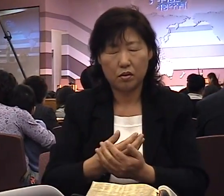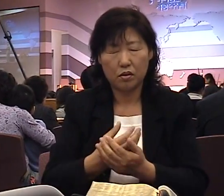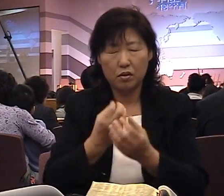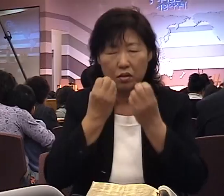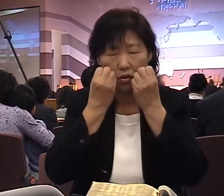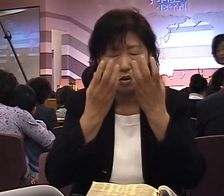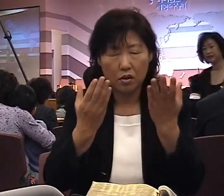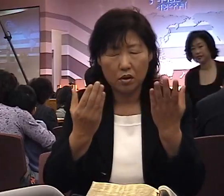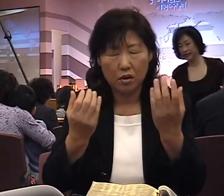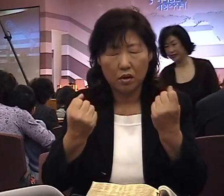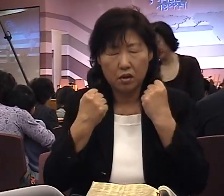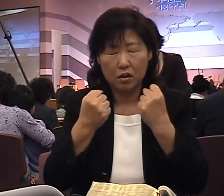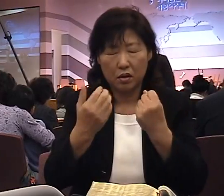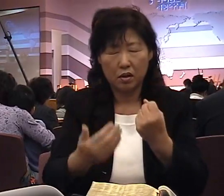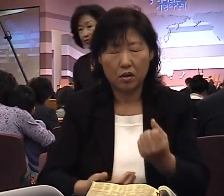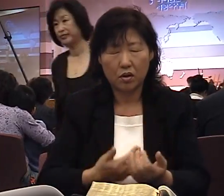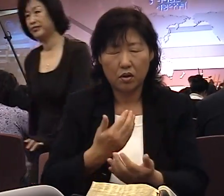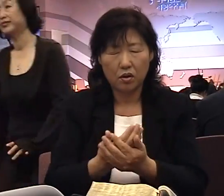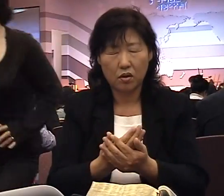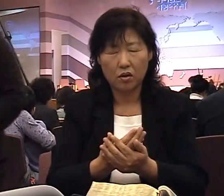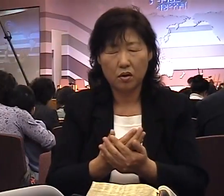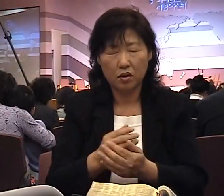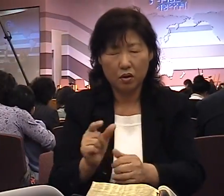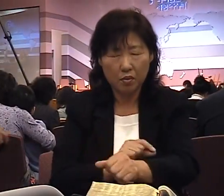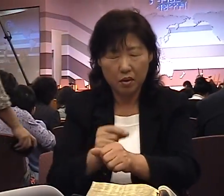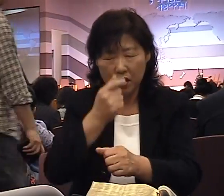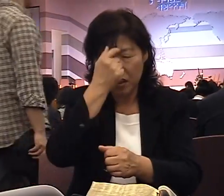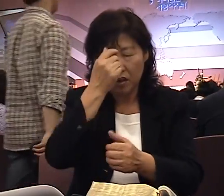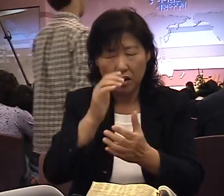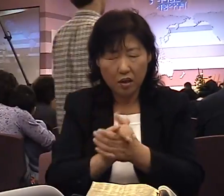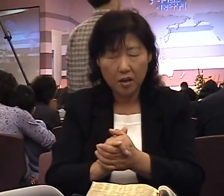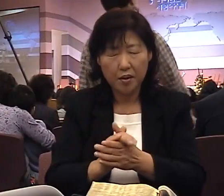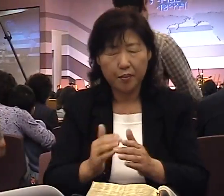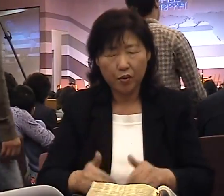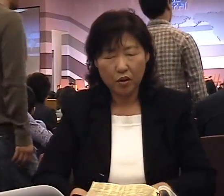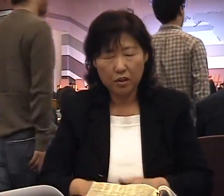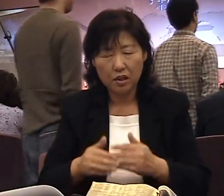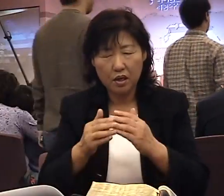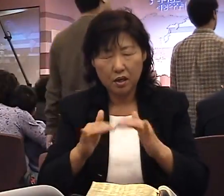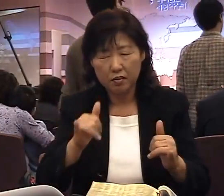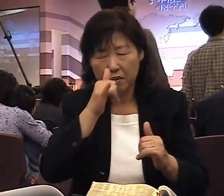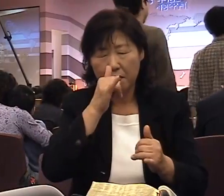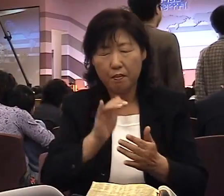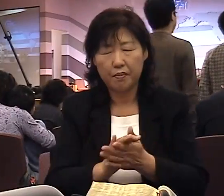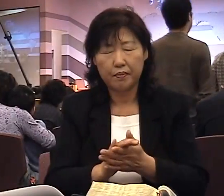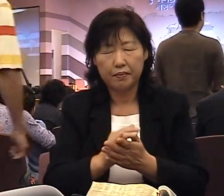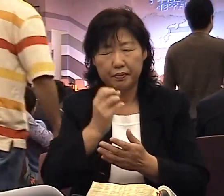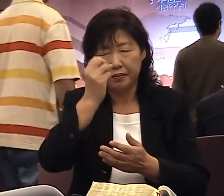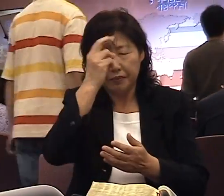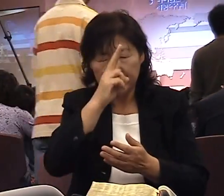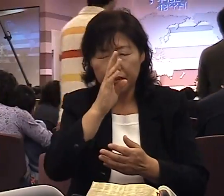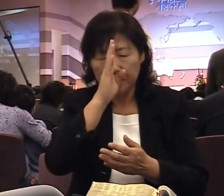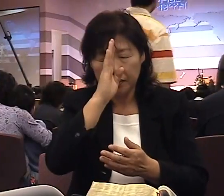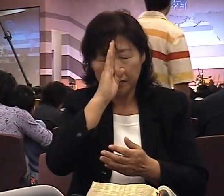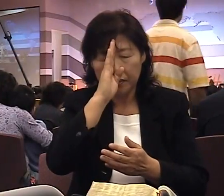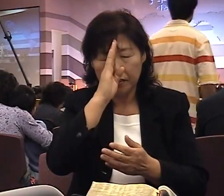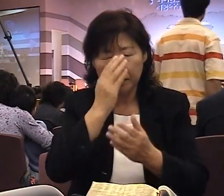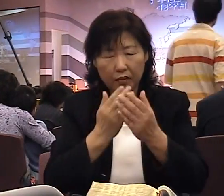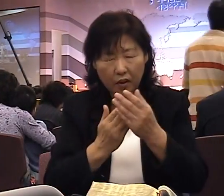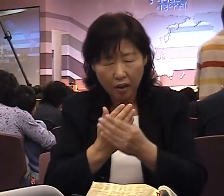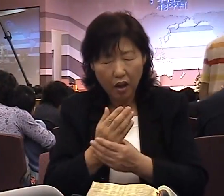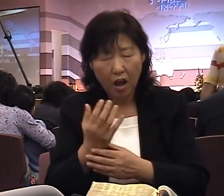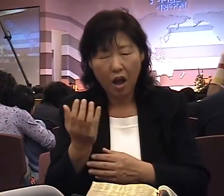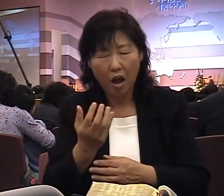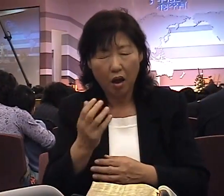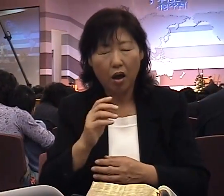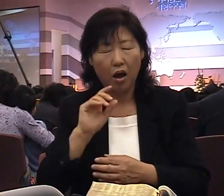힘을 달라고 기도하고 싶습니다. 여러분, 특별히 기도가 필요하신 분이 있습니까? 갑자기 생긴 병, 아픔,